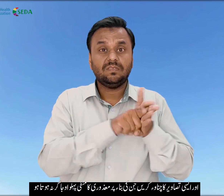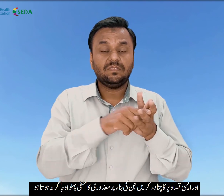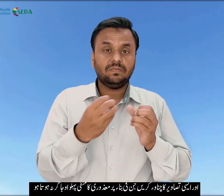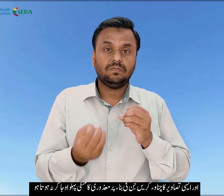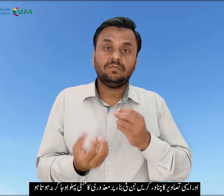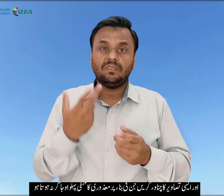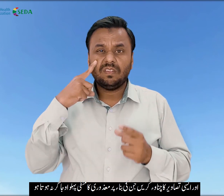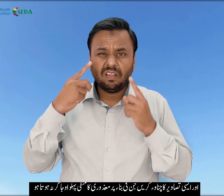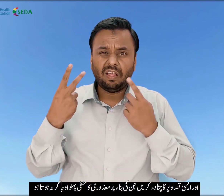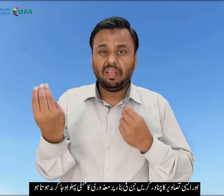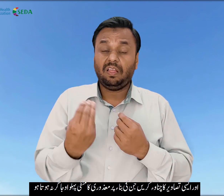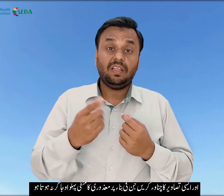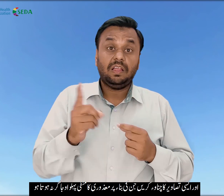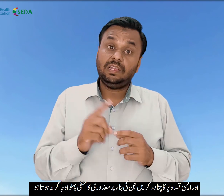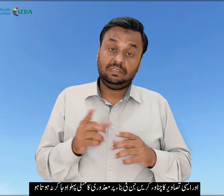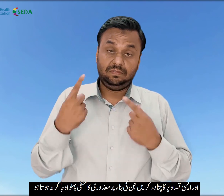نہ ہوتا ہو۔